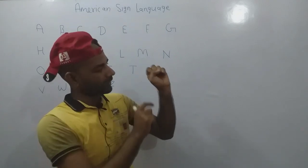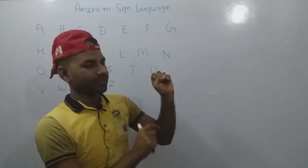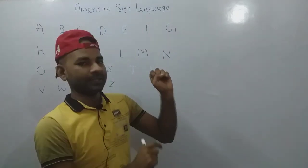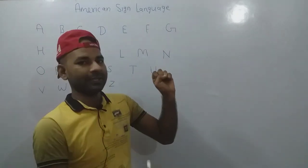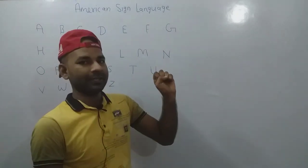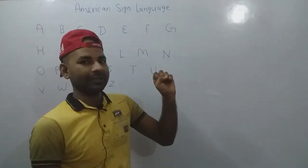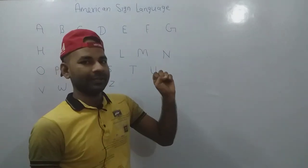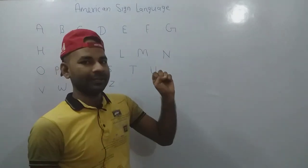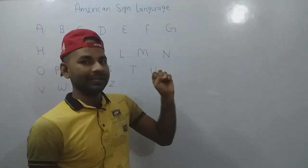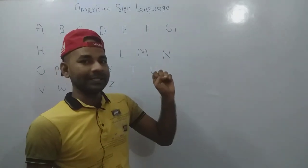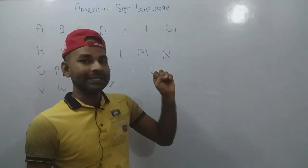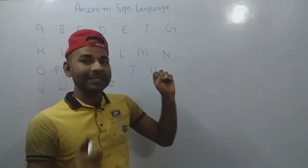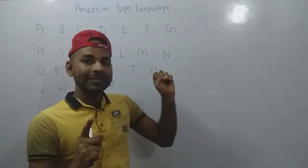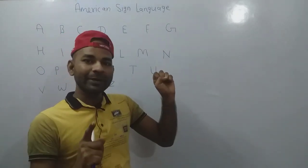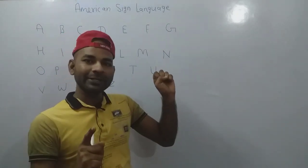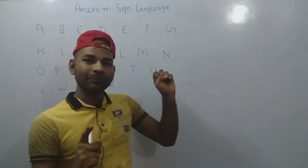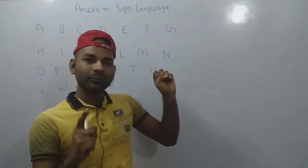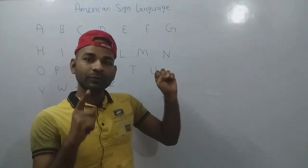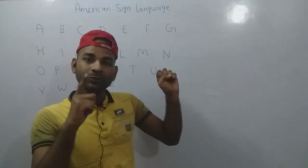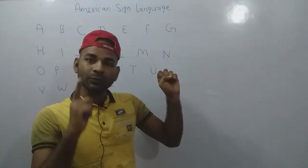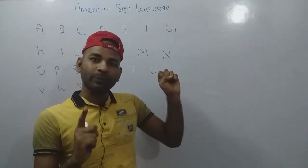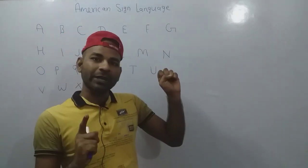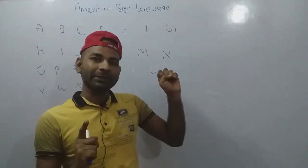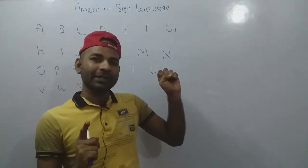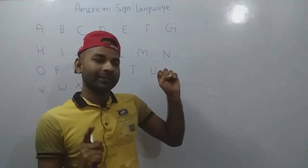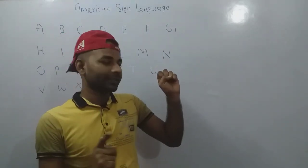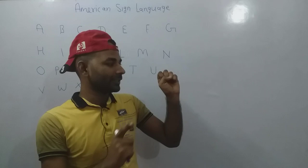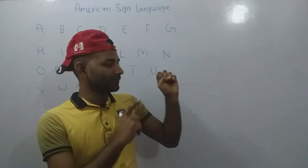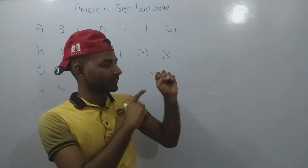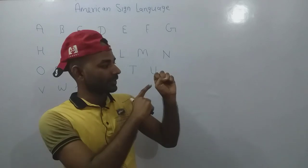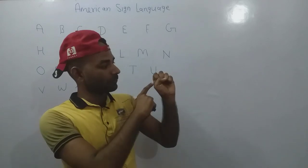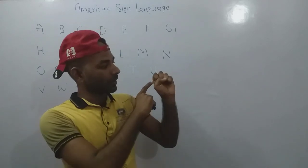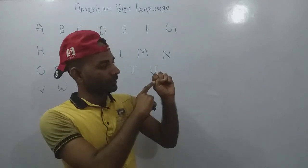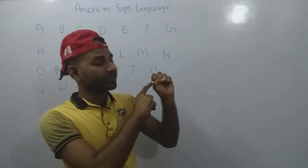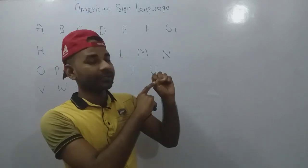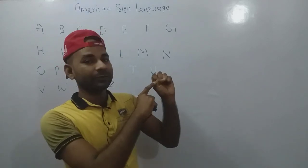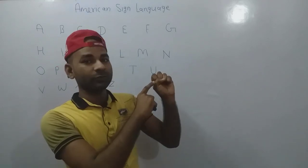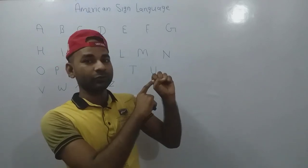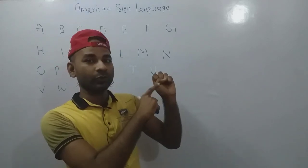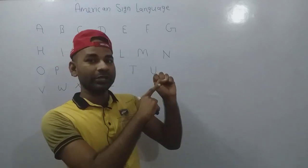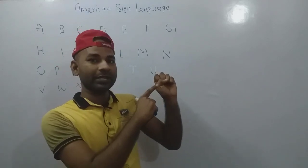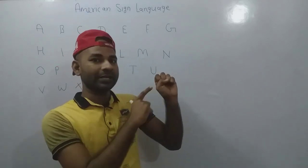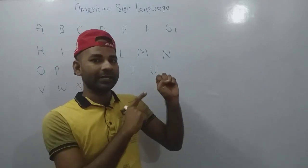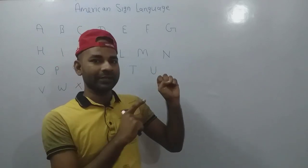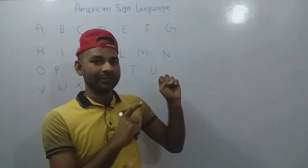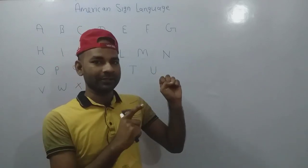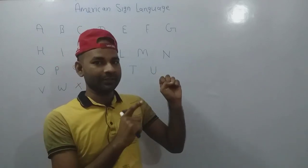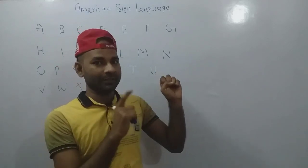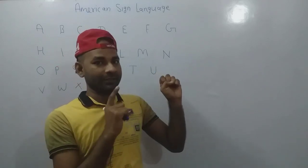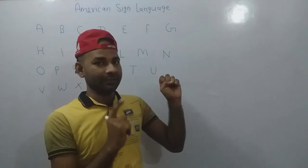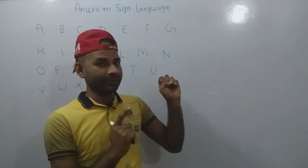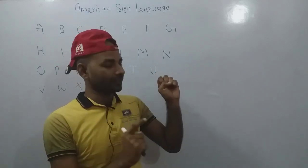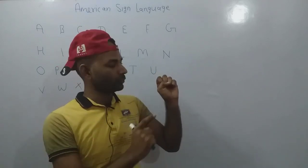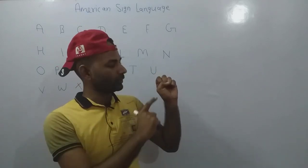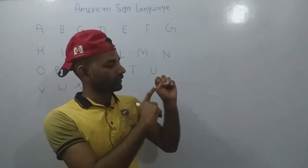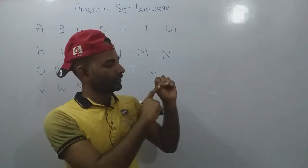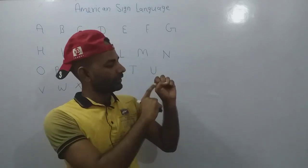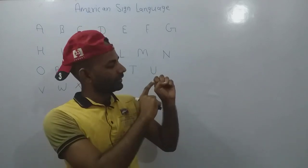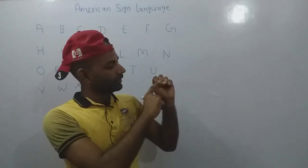ऐसे। इसीलिए मैंने आपको शुरू में ही बताया था कि इसमें से आप अपनी तरफ से कुछ जोड़ेंगे या घटाएंगे नहीं तो फिर कुछ